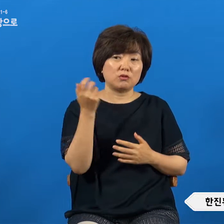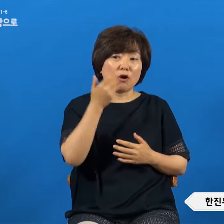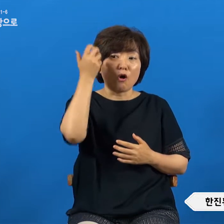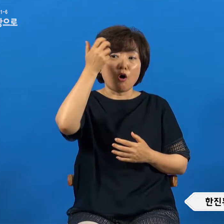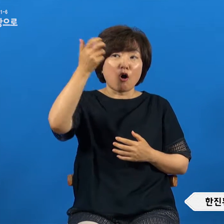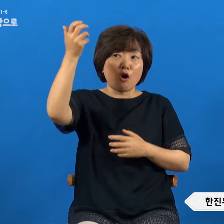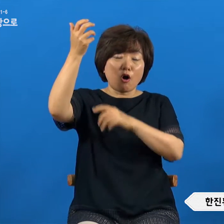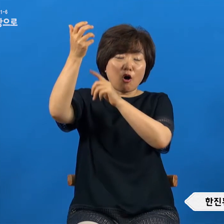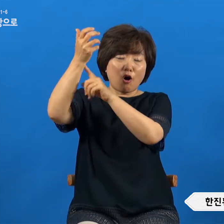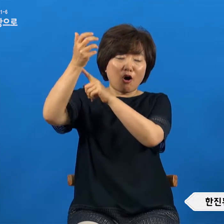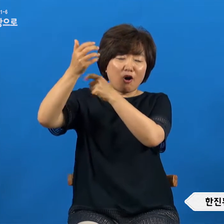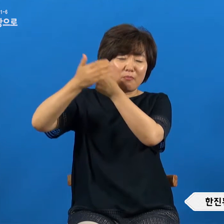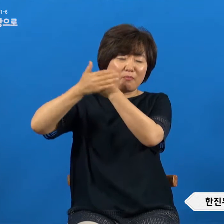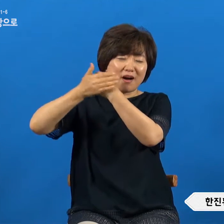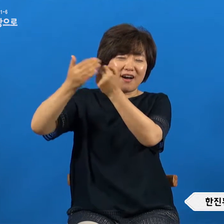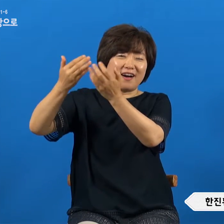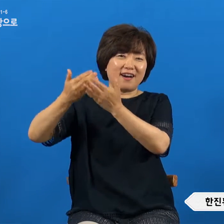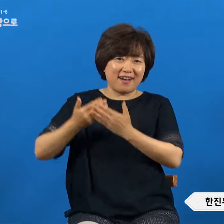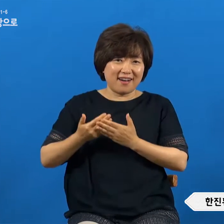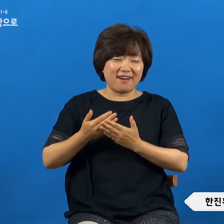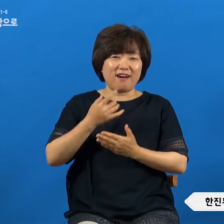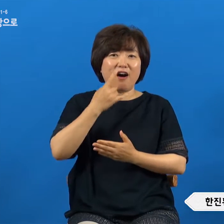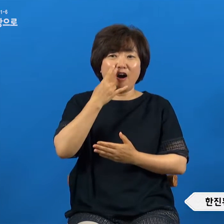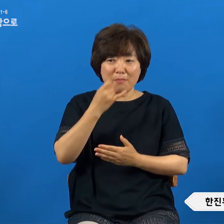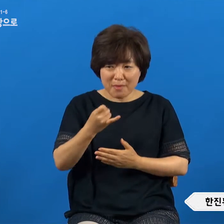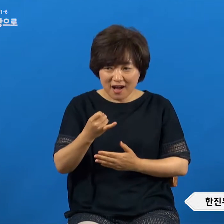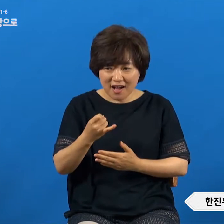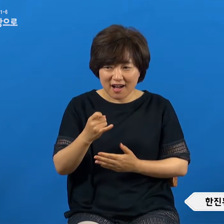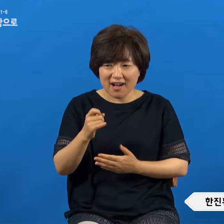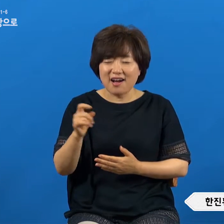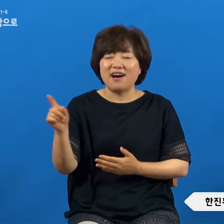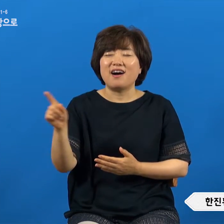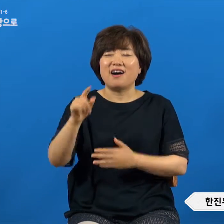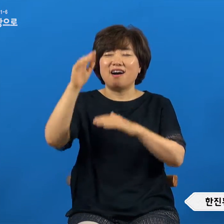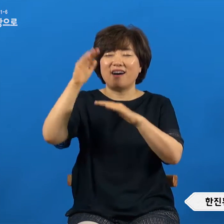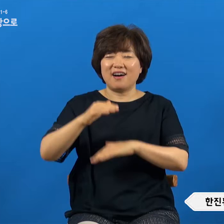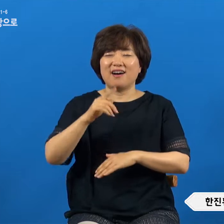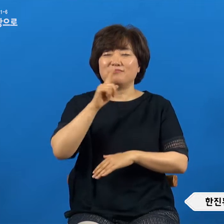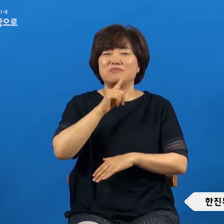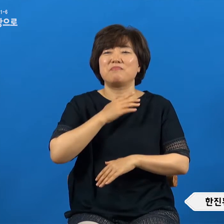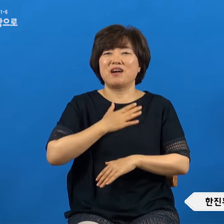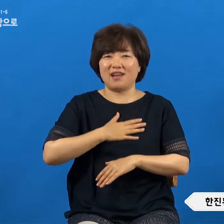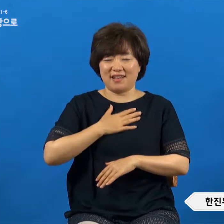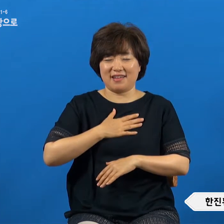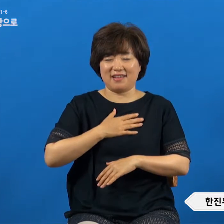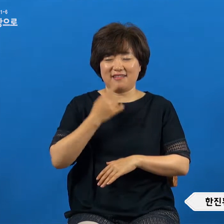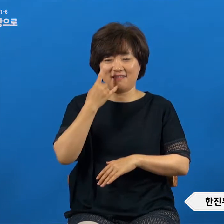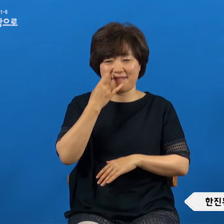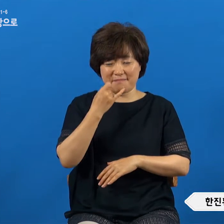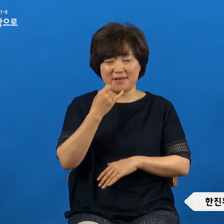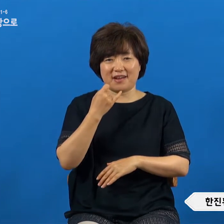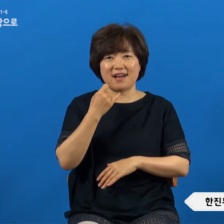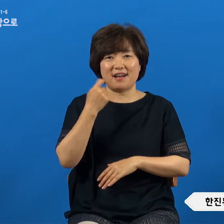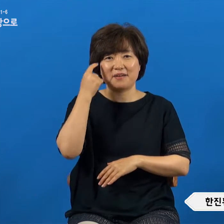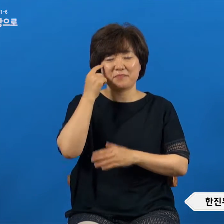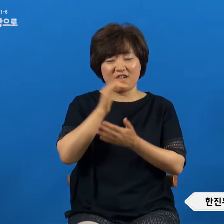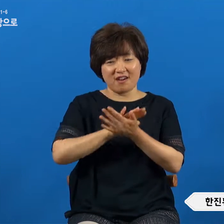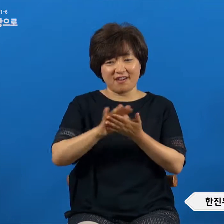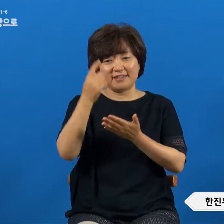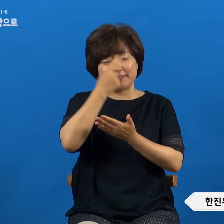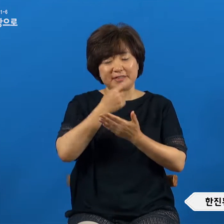성령님이 역사하셨는지 엄마가 그 말귀를 알아들었습니다. 엄마 얼굴에 평안이 되살아났습니다.